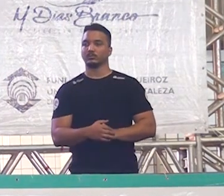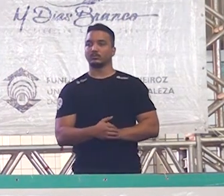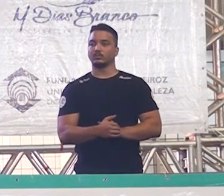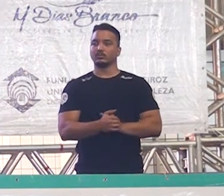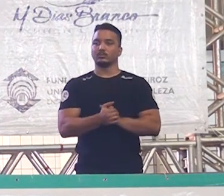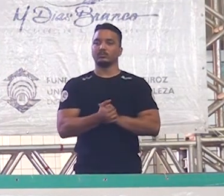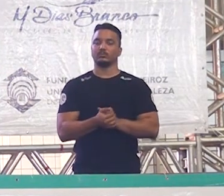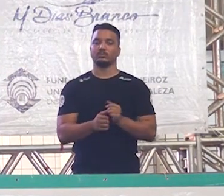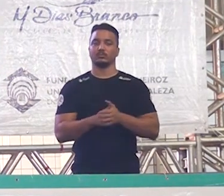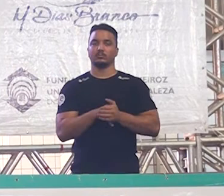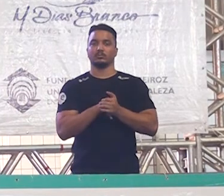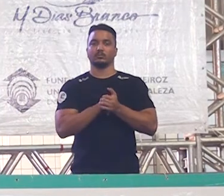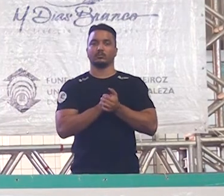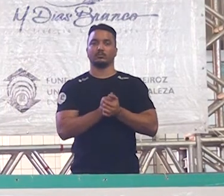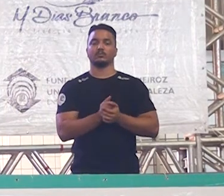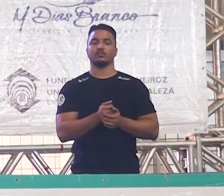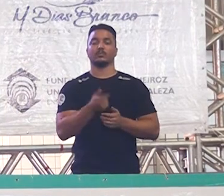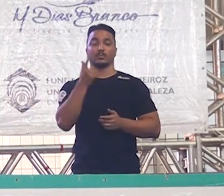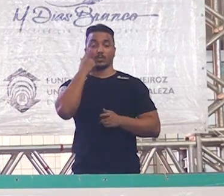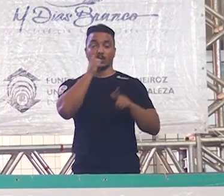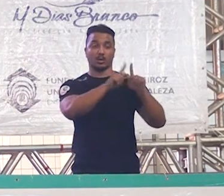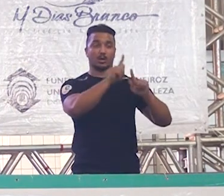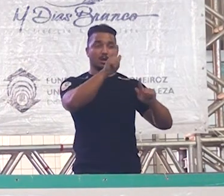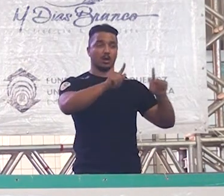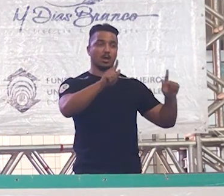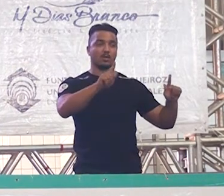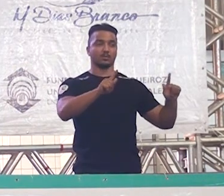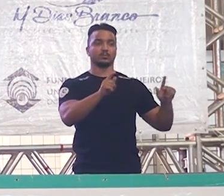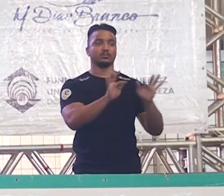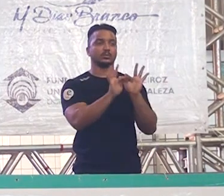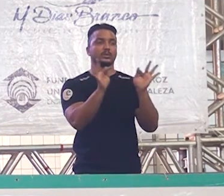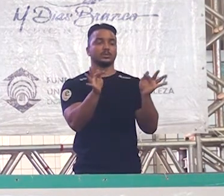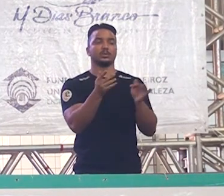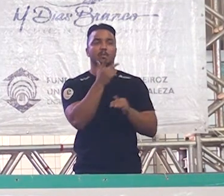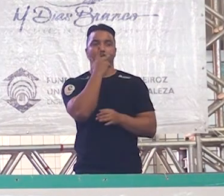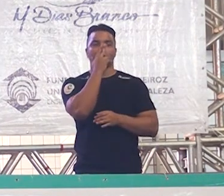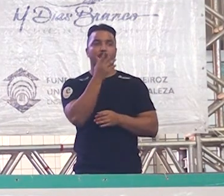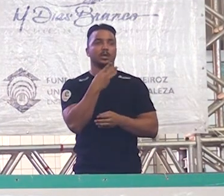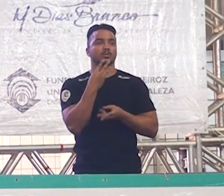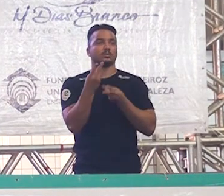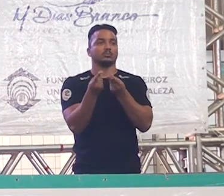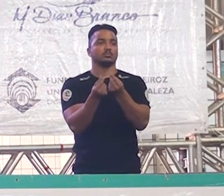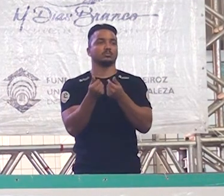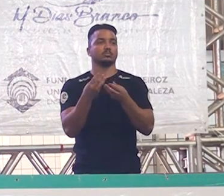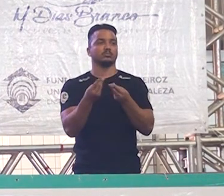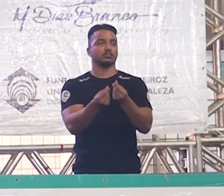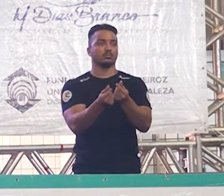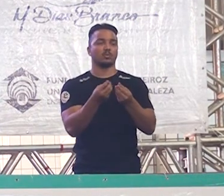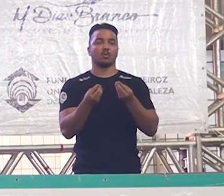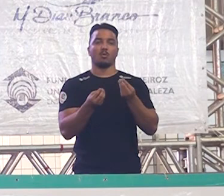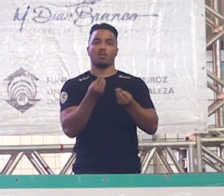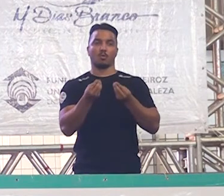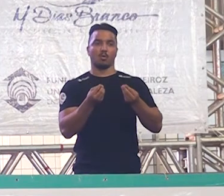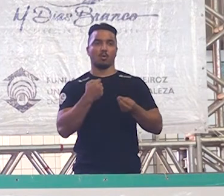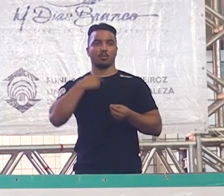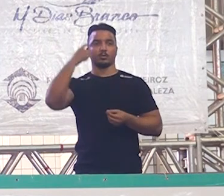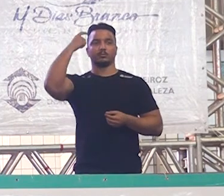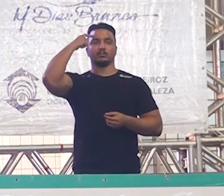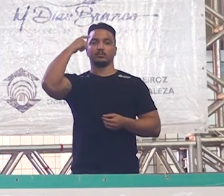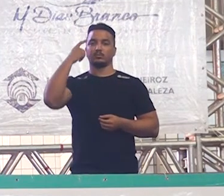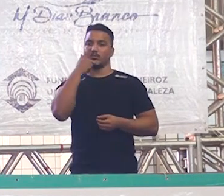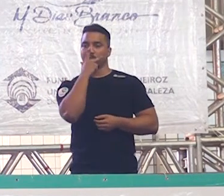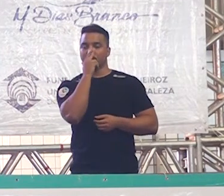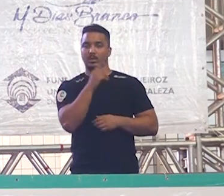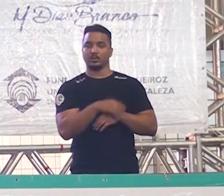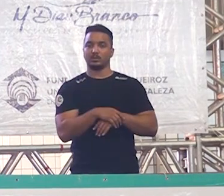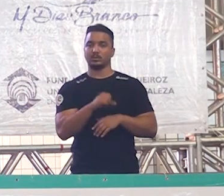dá um gráfico, questão bem clássica, e você precisa ter um pouquinho de bom senso, você precisa usar a ideia do senso